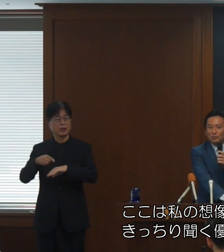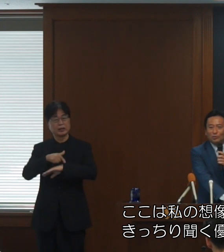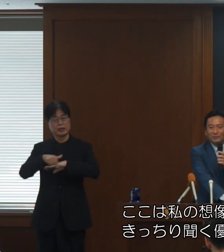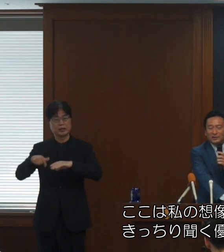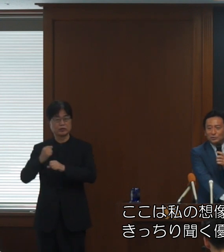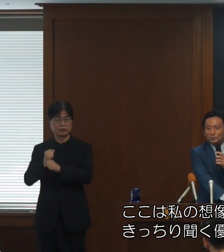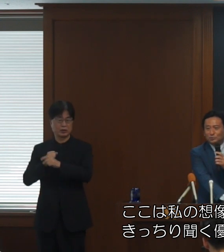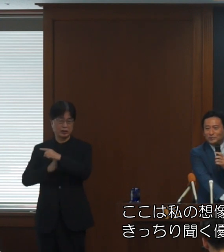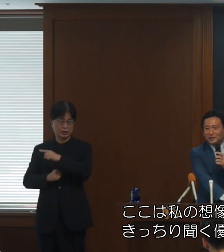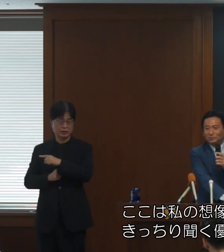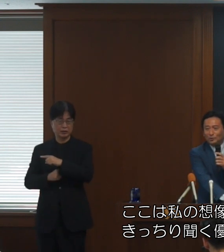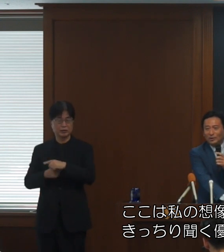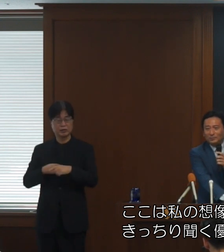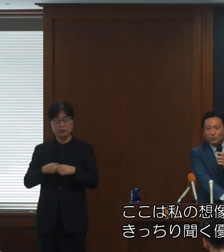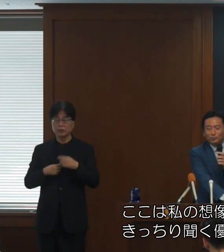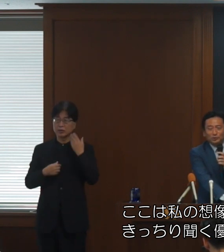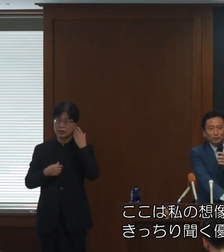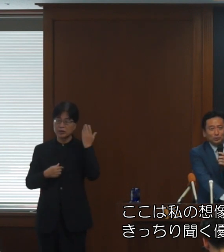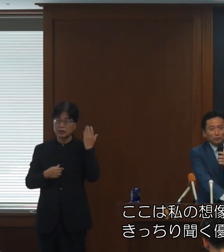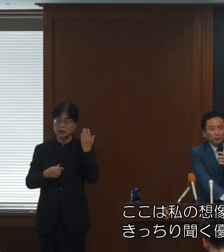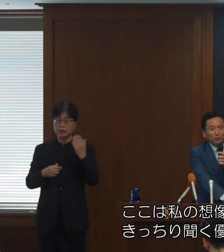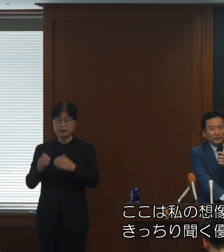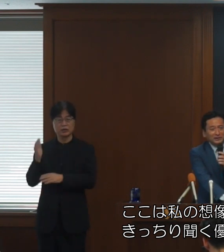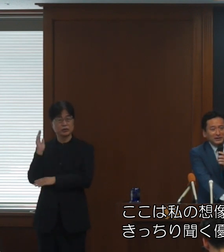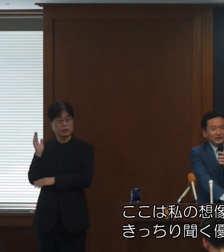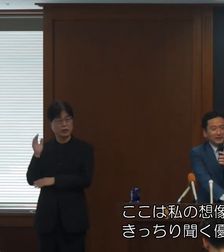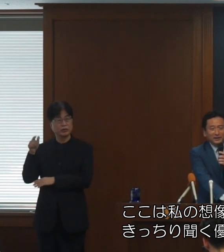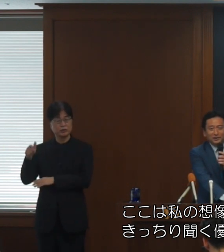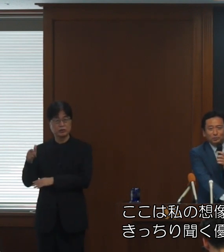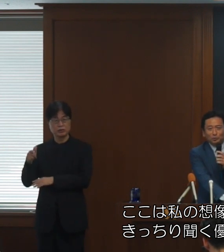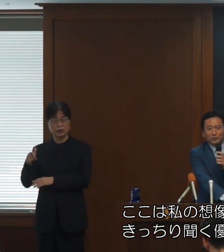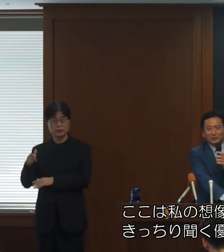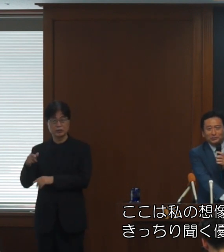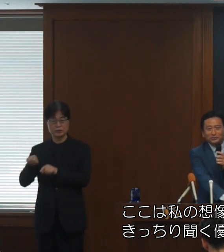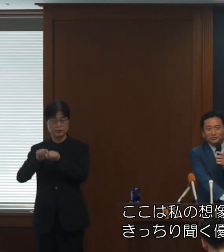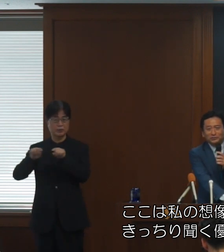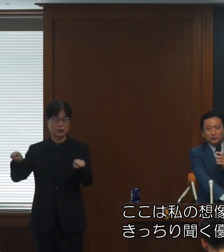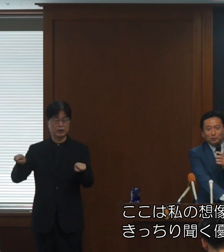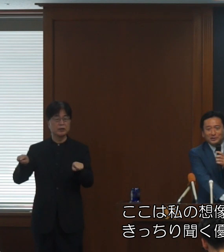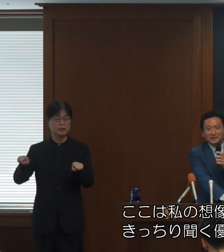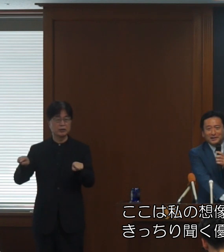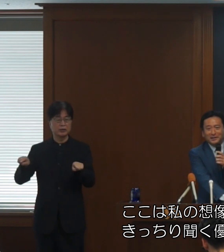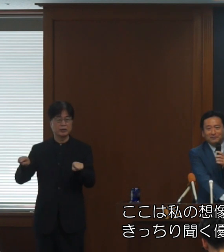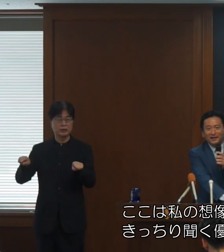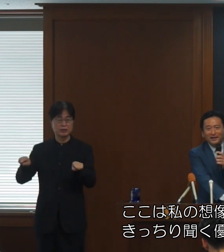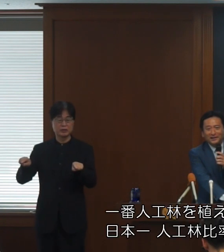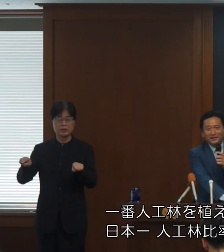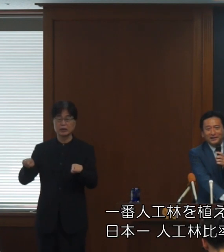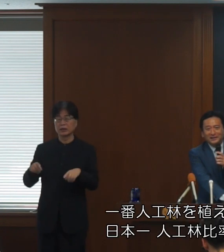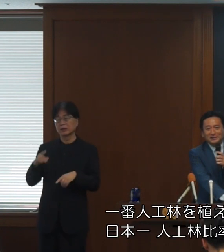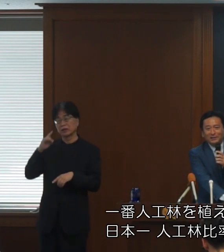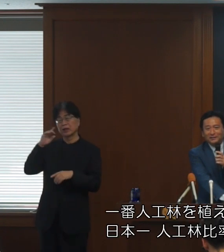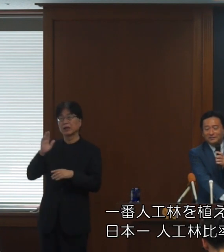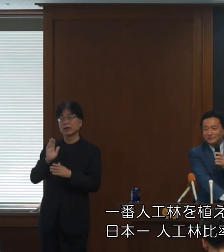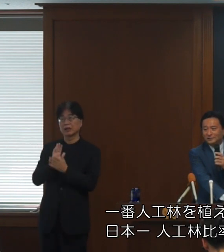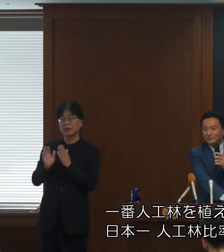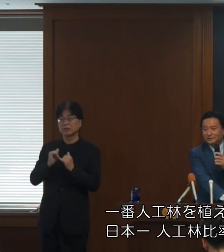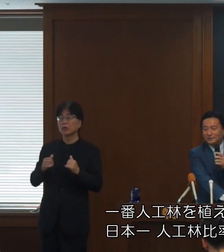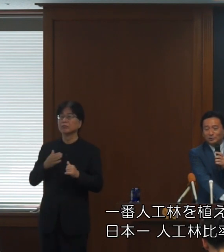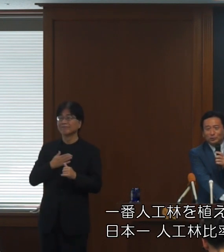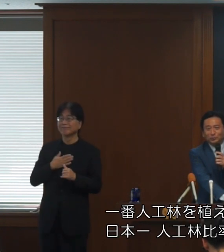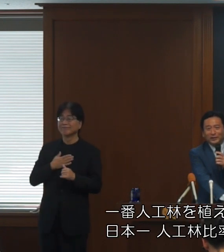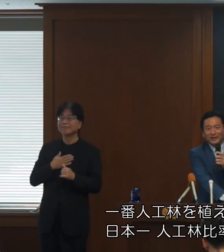ここは私の想像ですけども国の言うことをきっちり言うことを聞く優等生佐賀県は一番